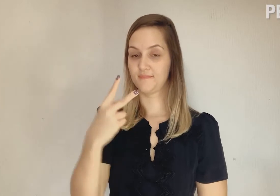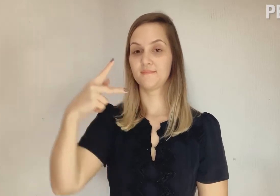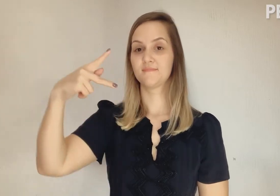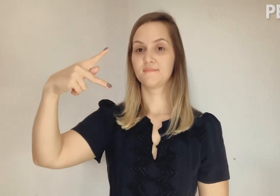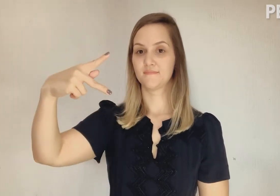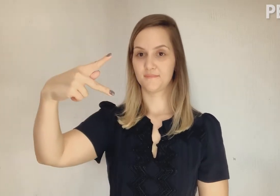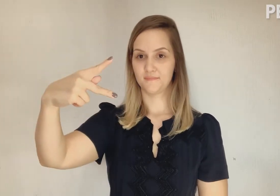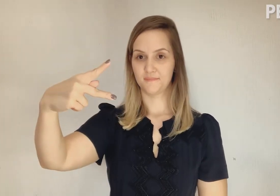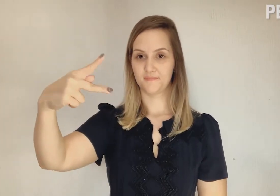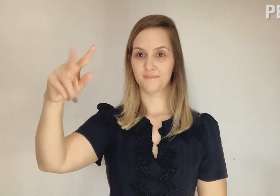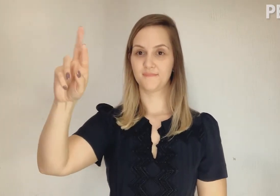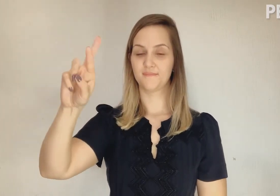Número 2,